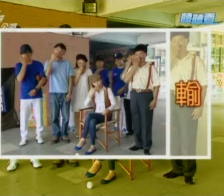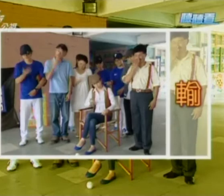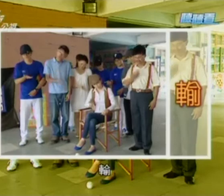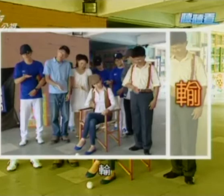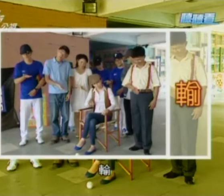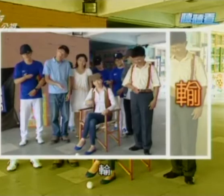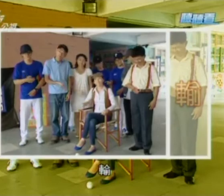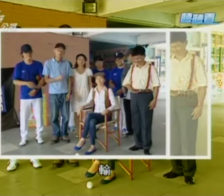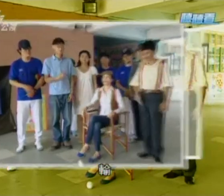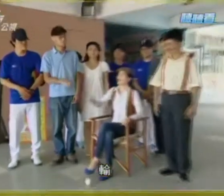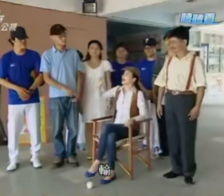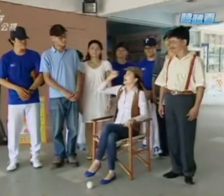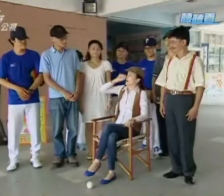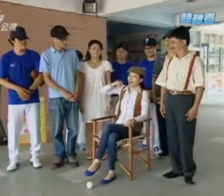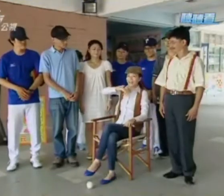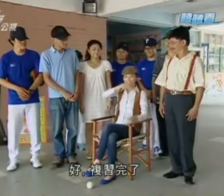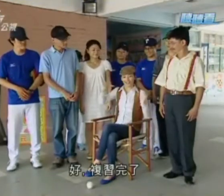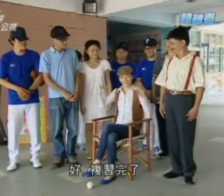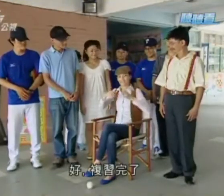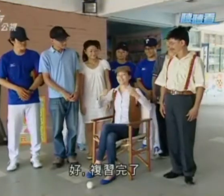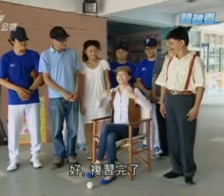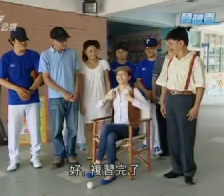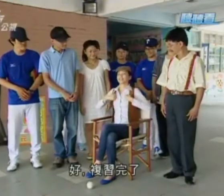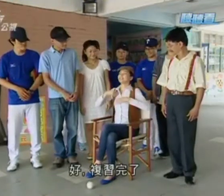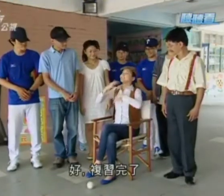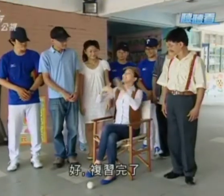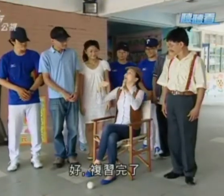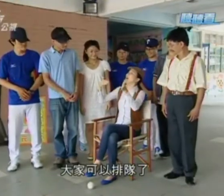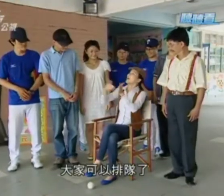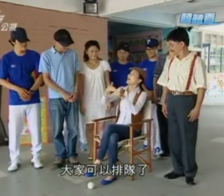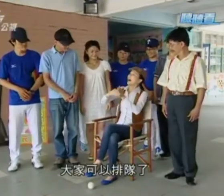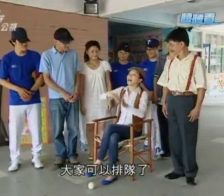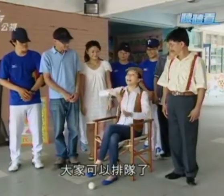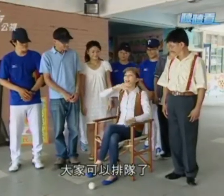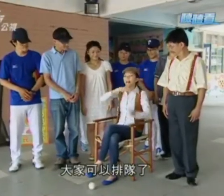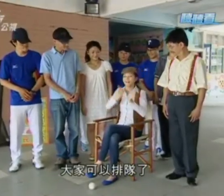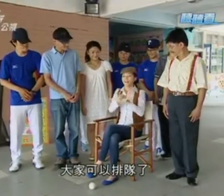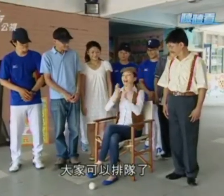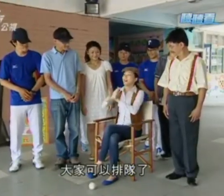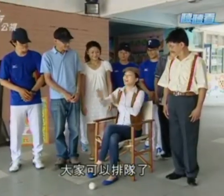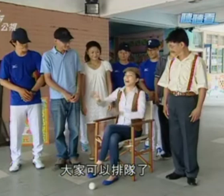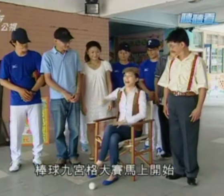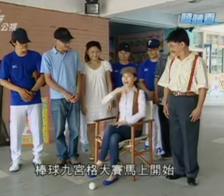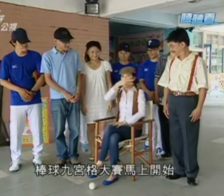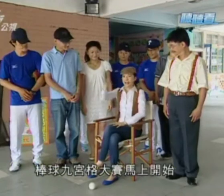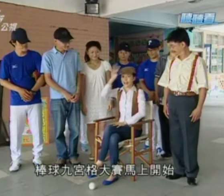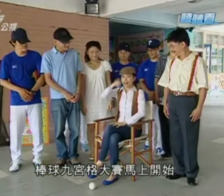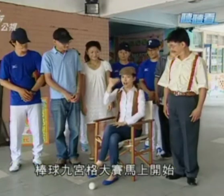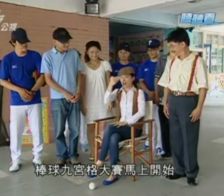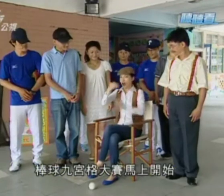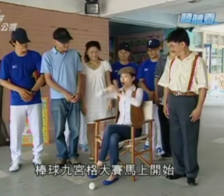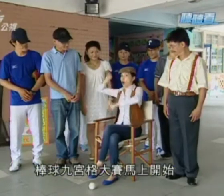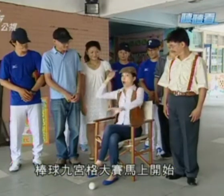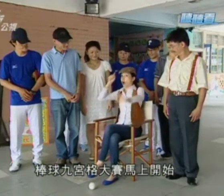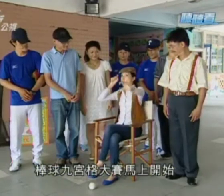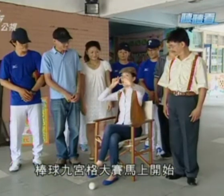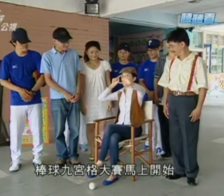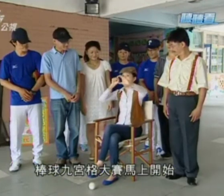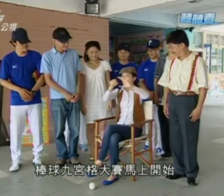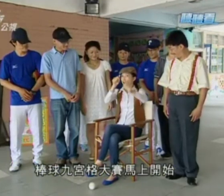输。好，复习完了，大家可以排队了啊！棒球9宫格大赛马